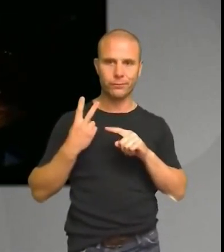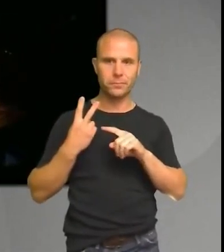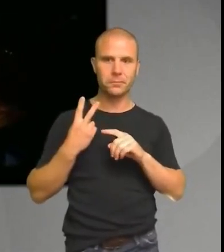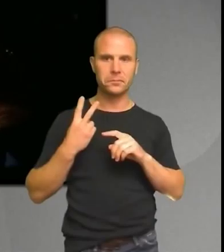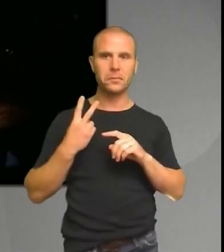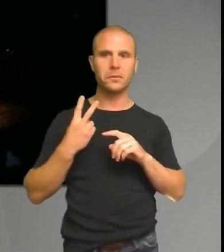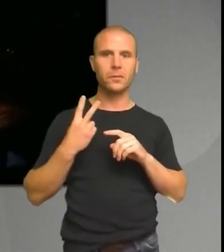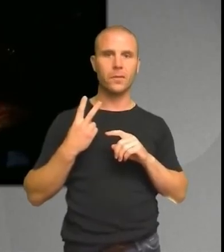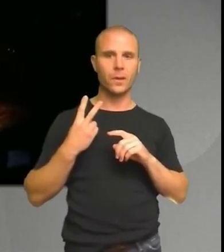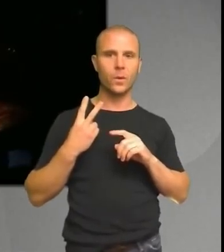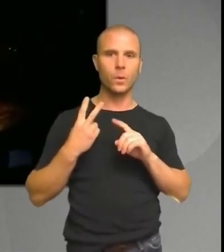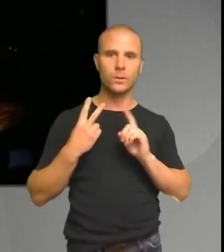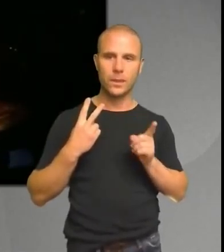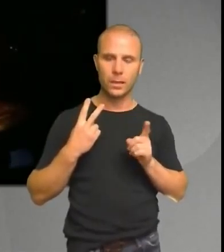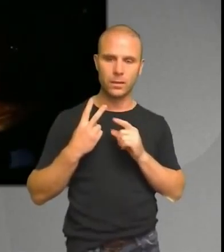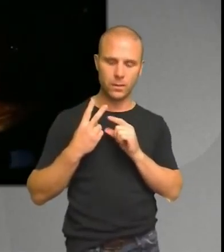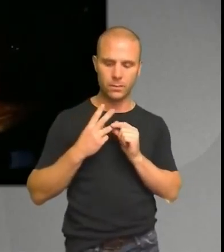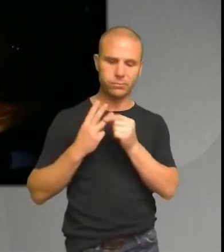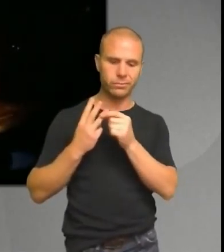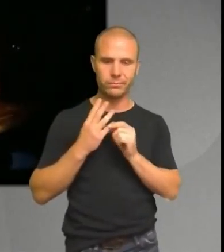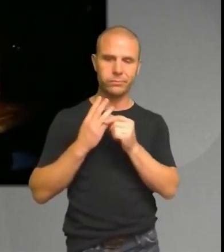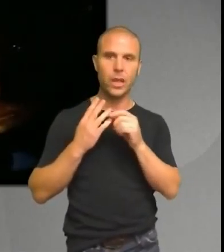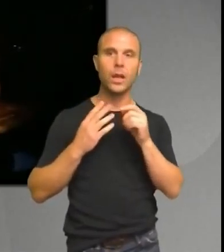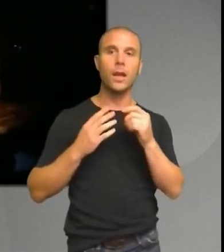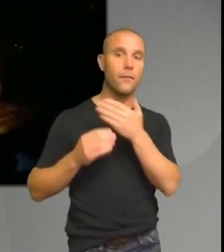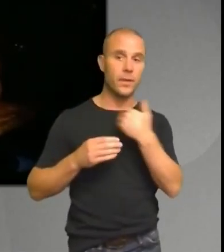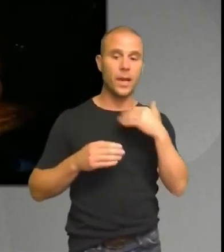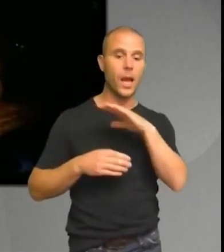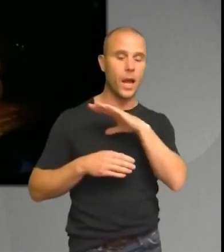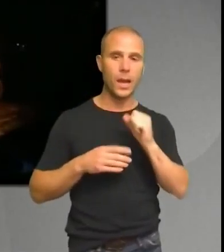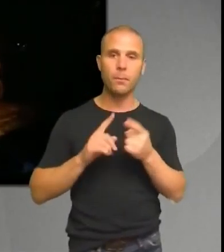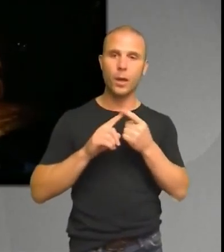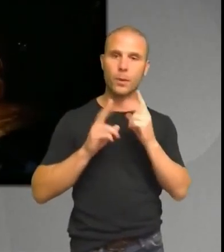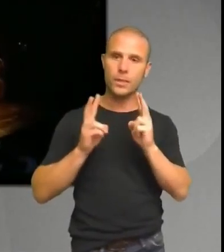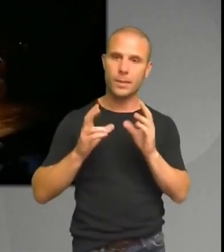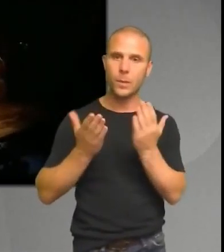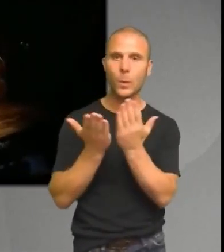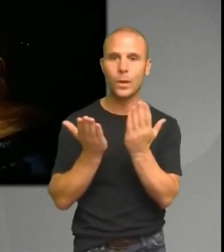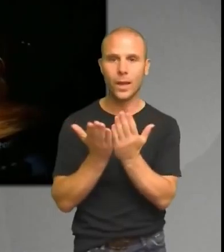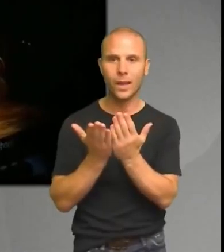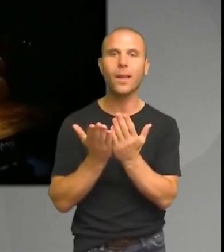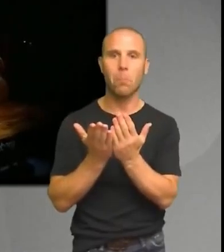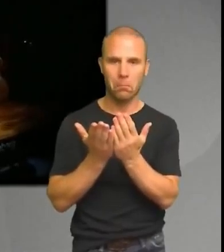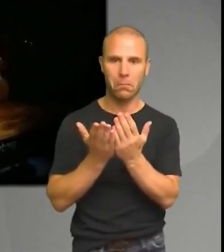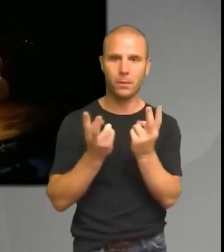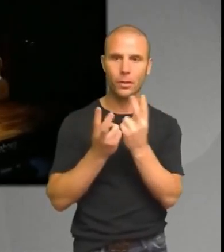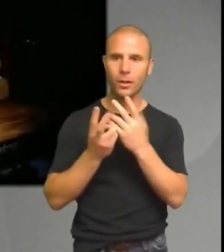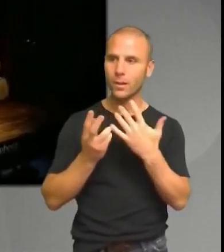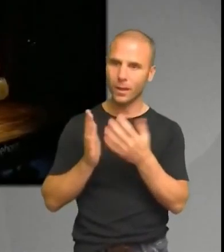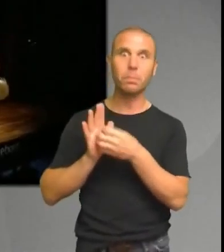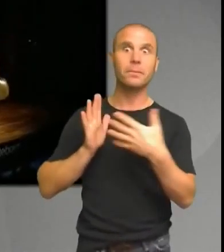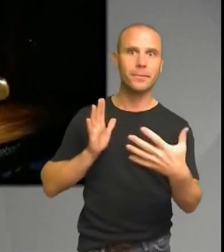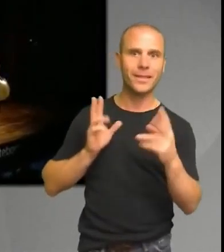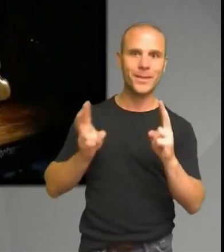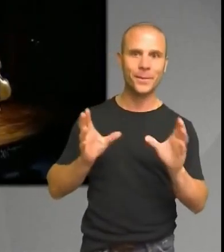Så sen började vi på samma skola, vi andra då. Och då blev det bara så liksom. Hur